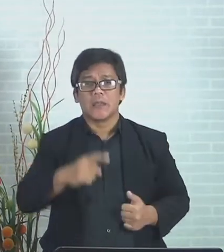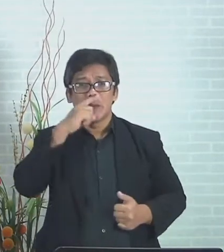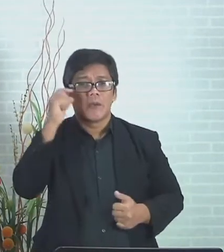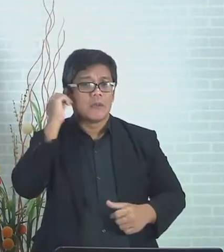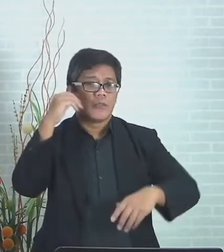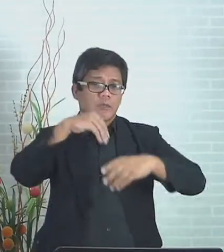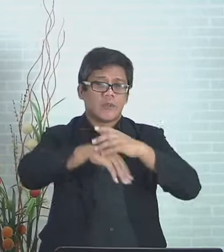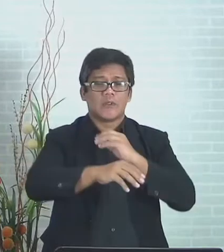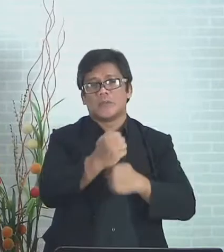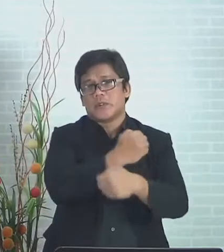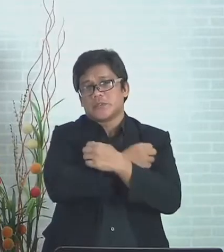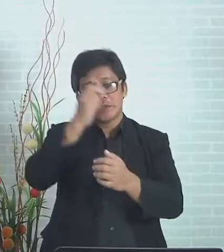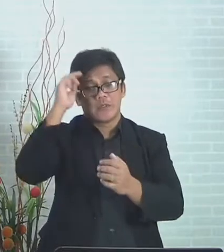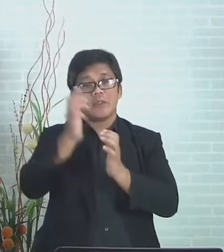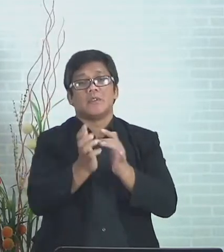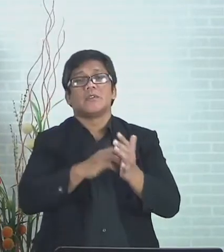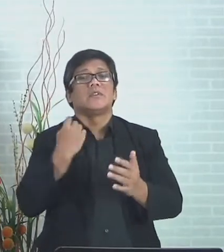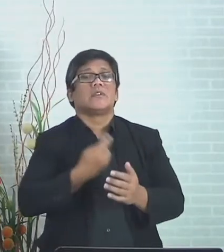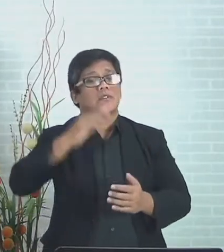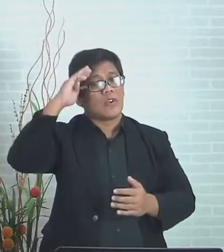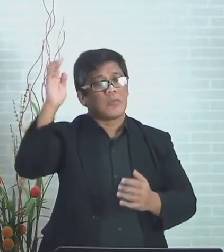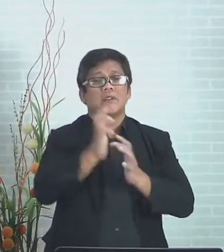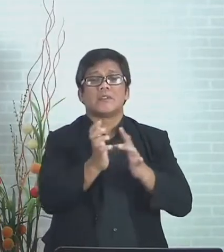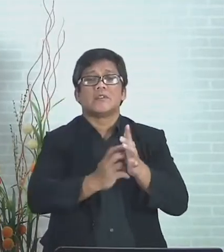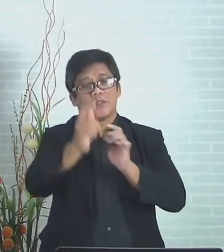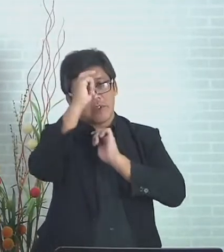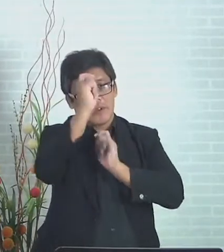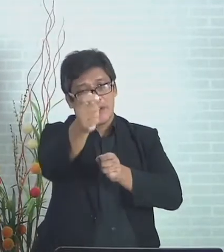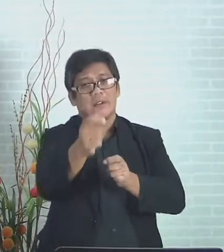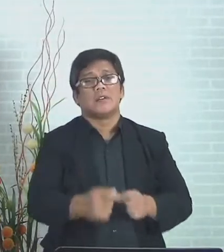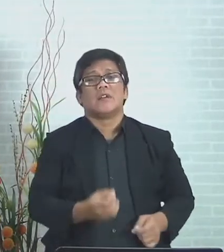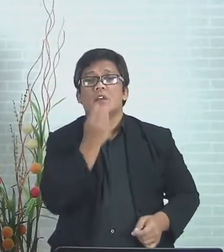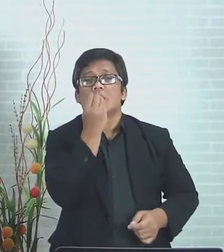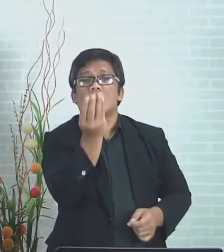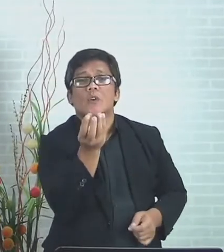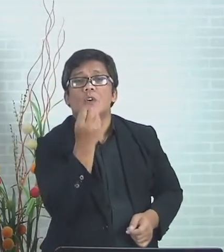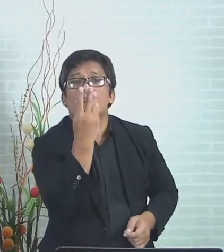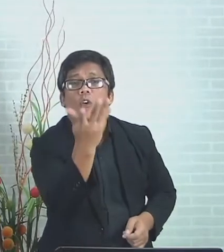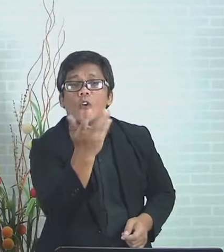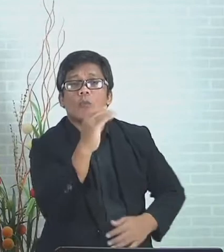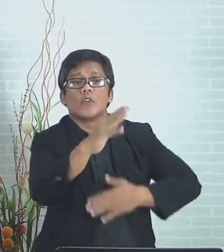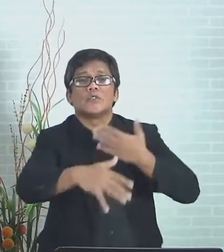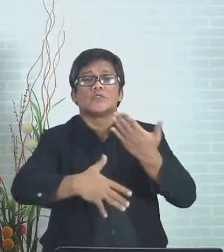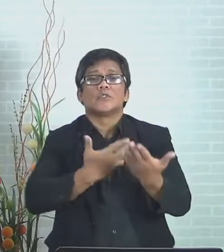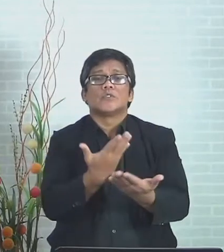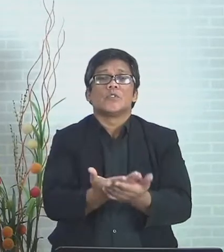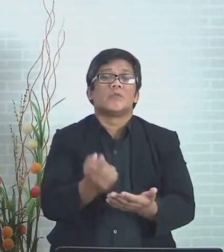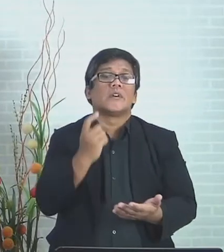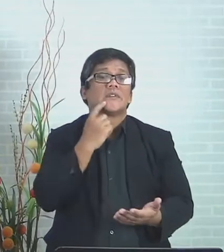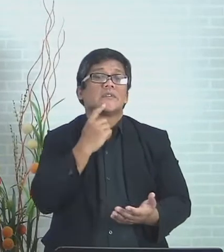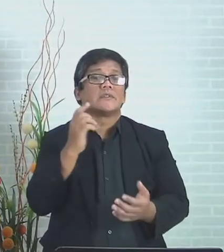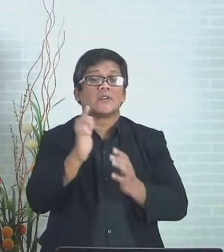versi dalam Tuhan Mari kita hormati dia Mari kita taati dia Mari kita perkatakan segala sesuatu itu di